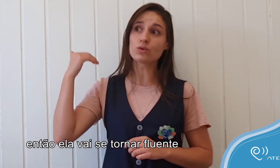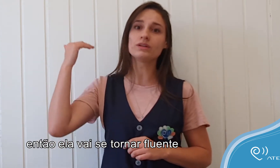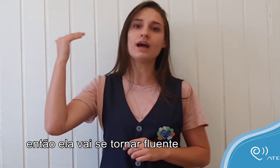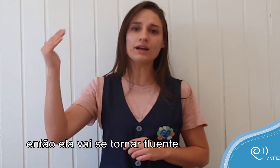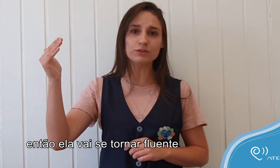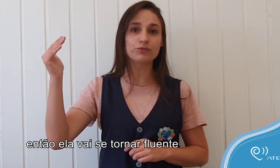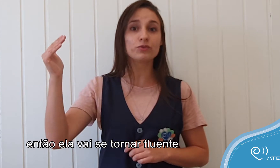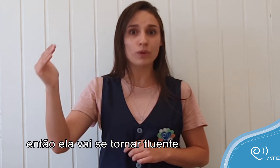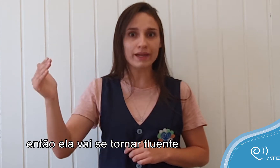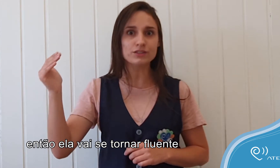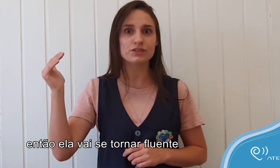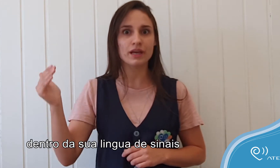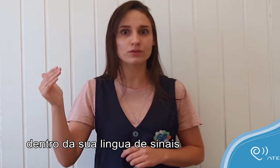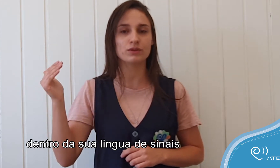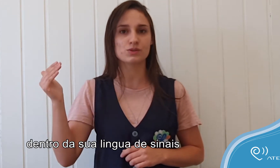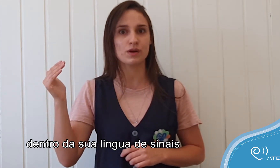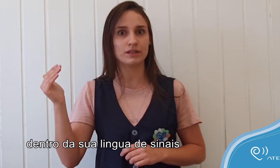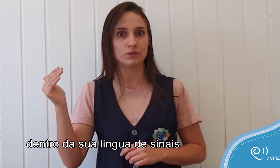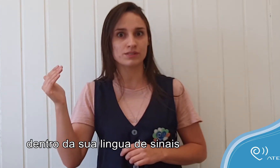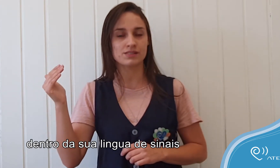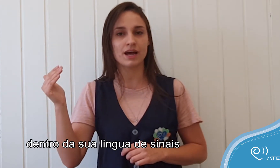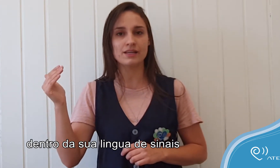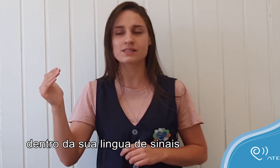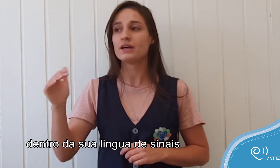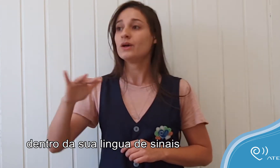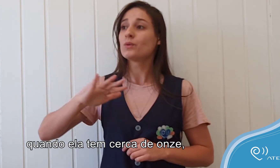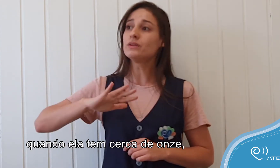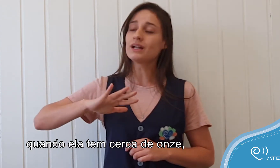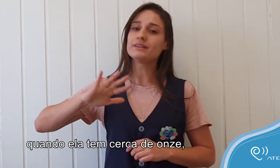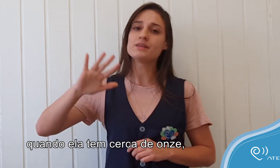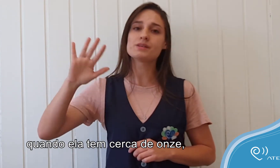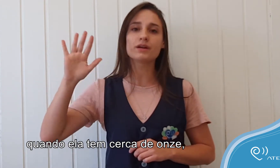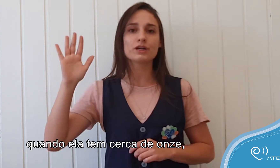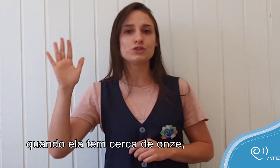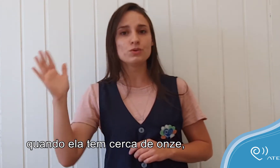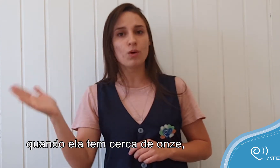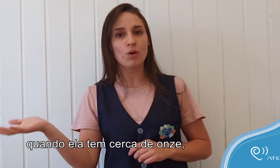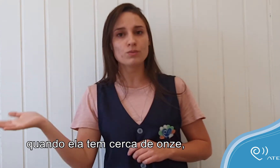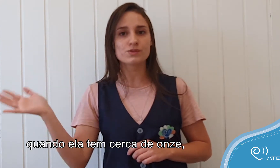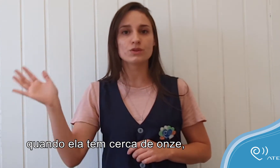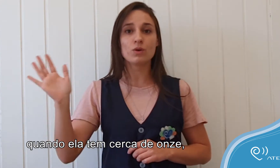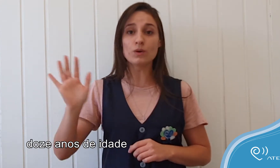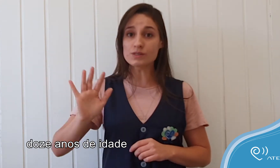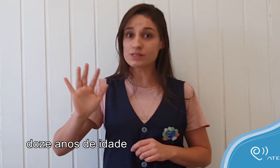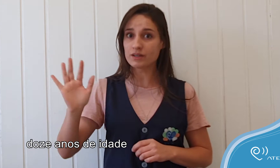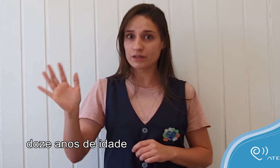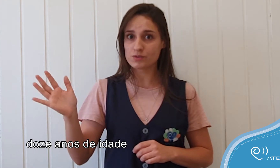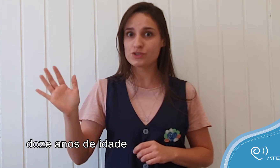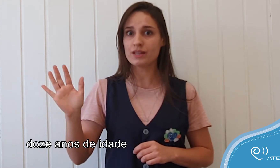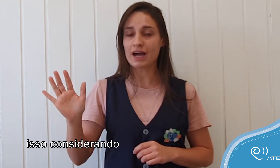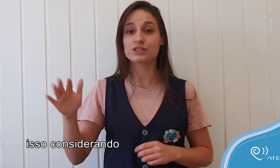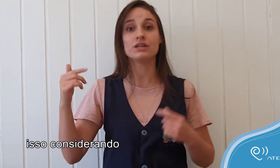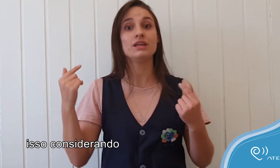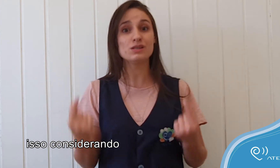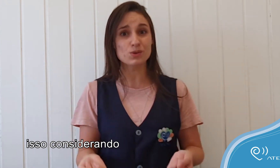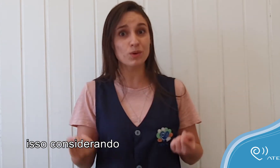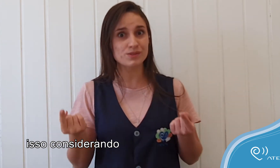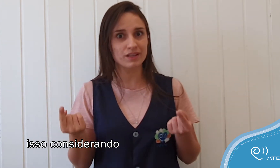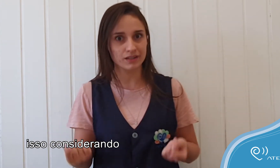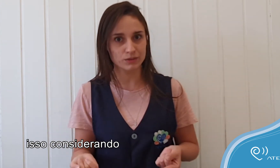tornar fluente dentro da sua língua de sinais quando ela tem cerca de 11, 12 anos de idade. Isso considerando